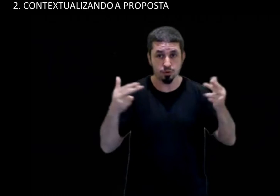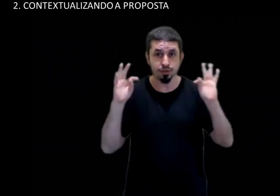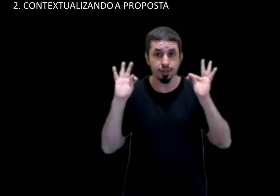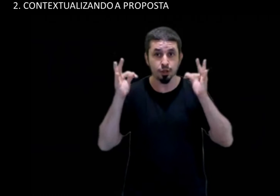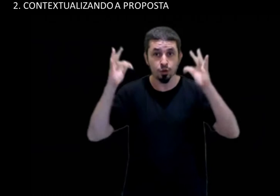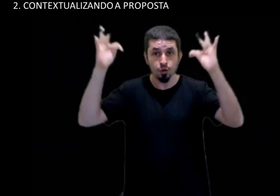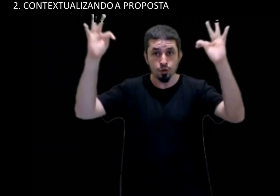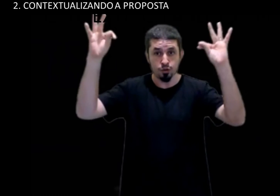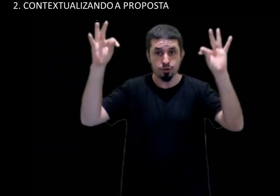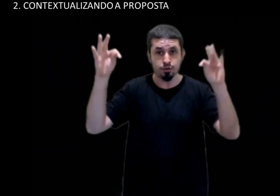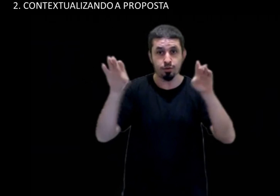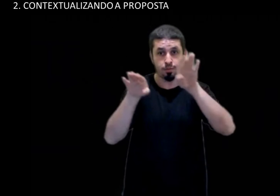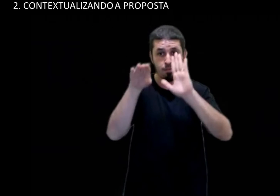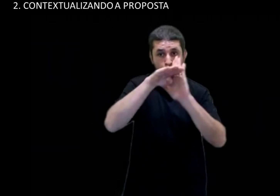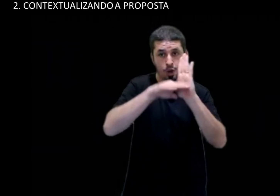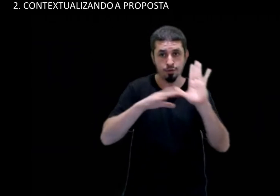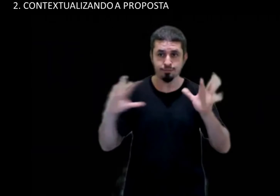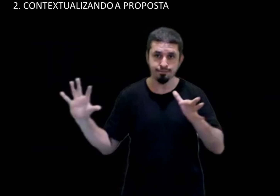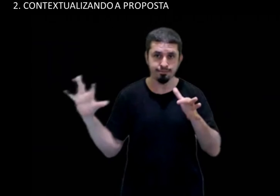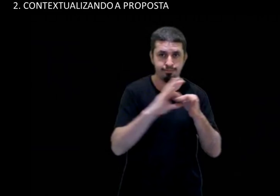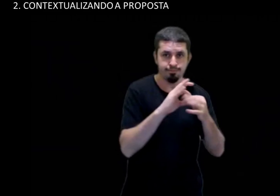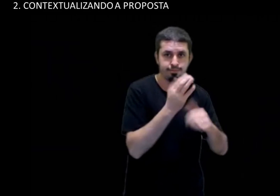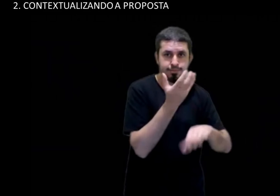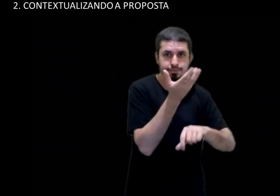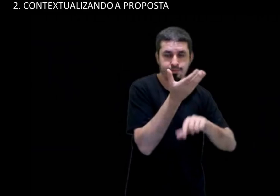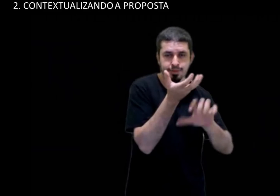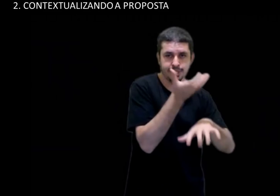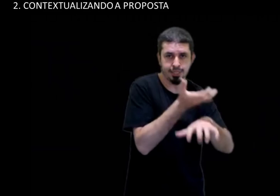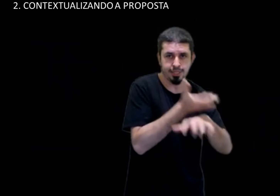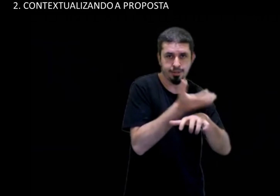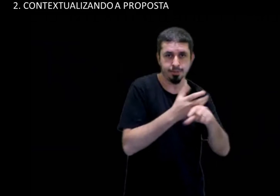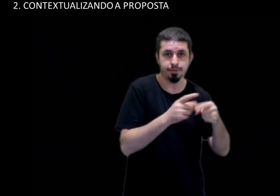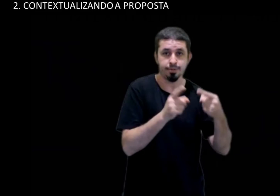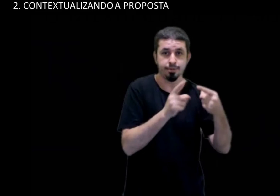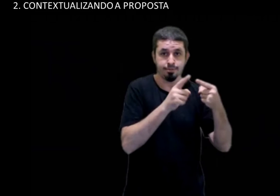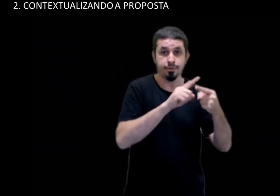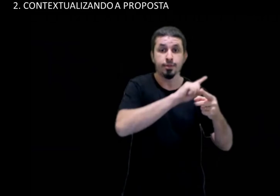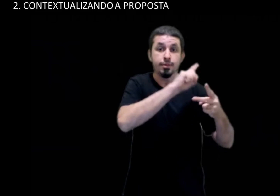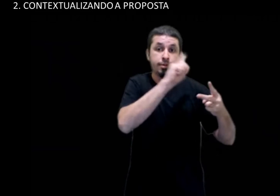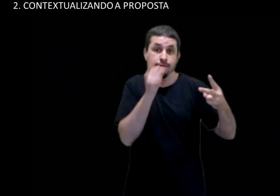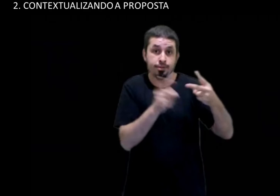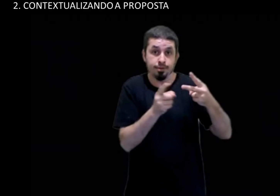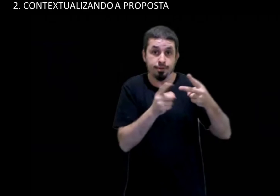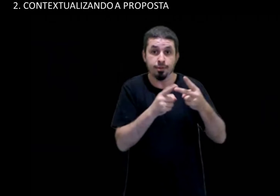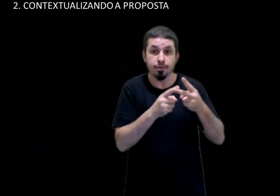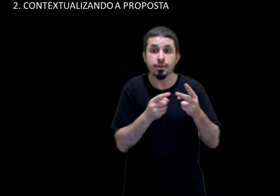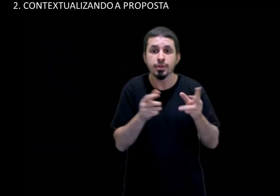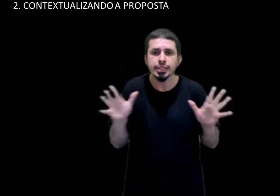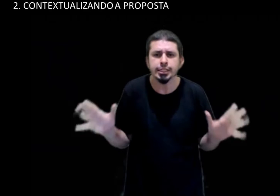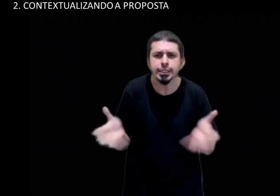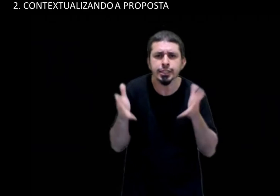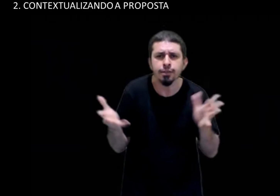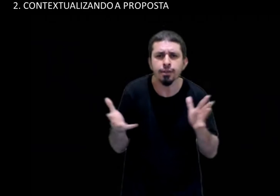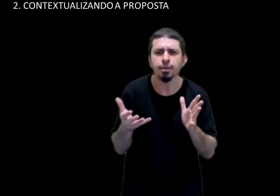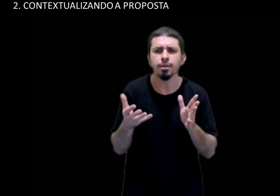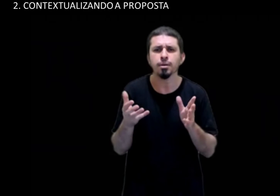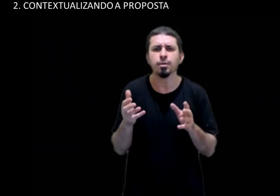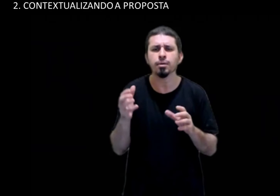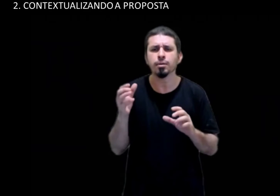ser desenvolvidos na sua disciplina. 2. Incentivar a construção de projetos de aprendizagem em suas